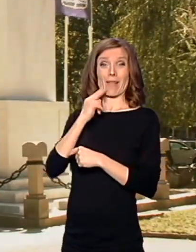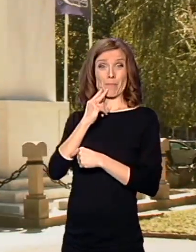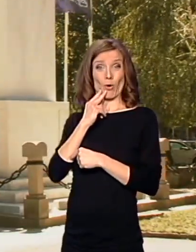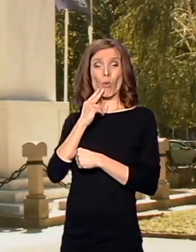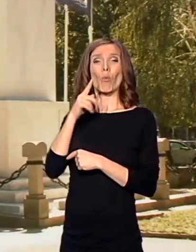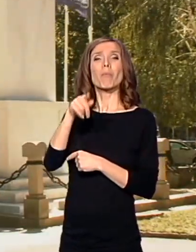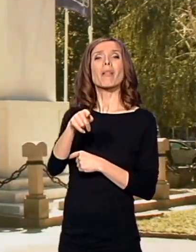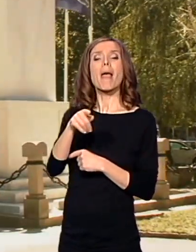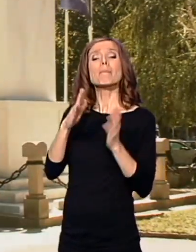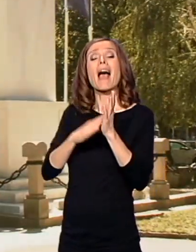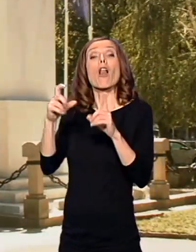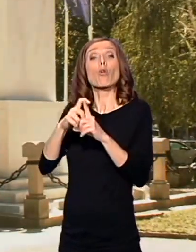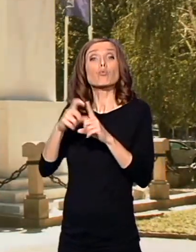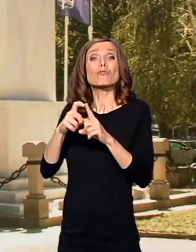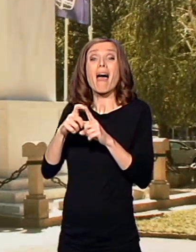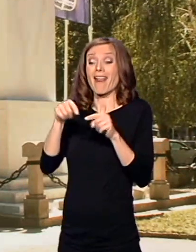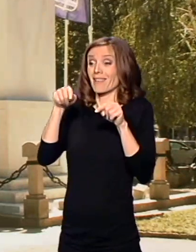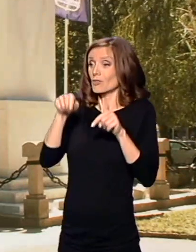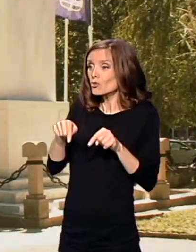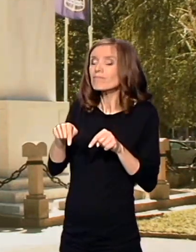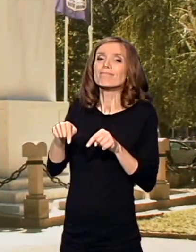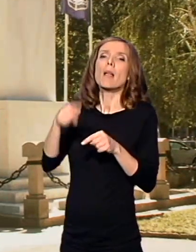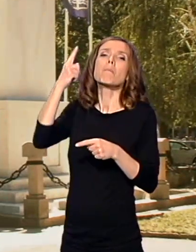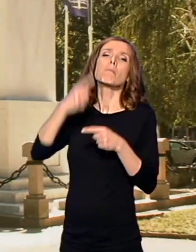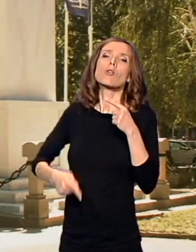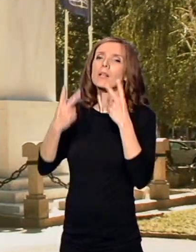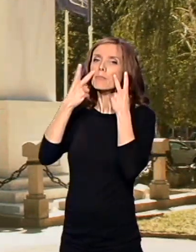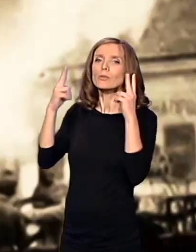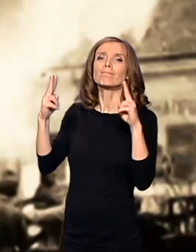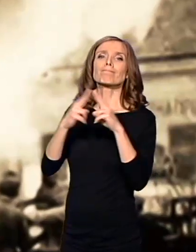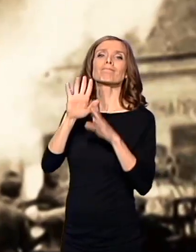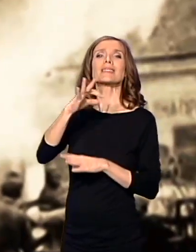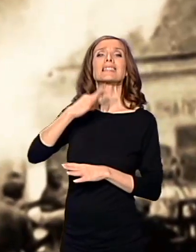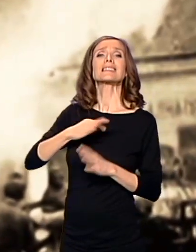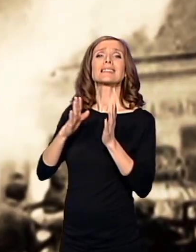Mihajlo Dušmanić, poslednji put će vidjeti svog sina Marka.